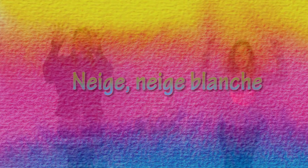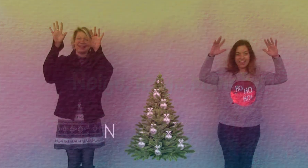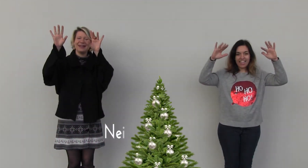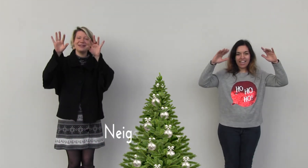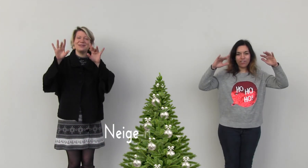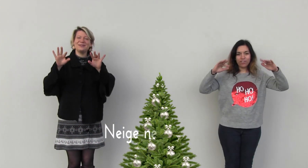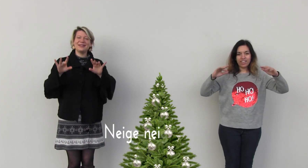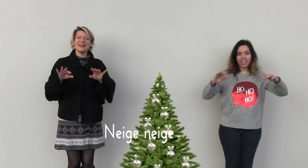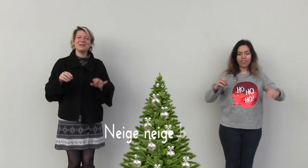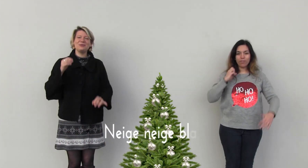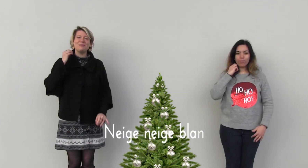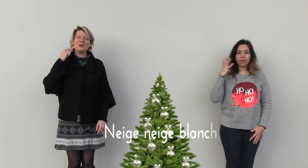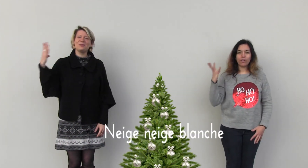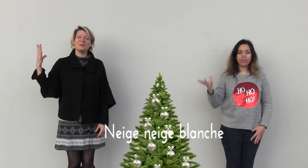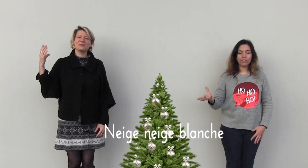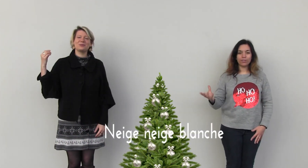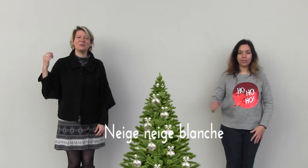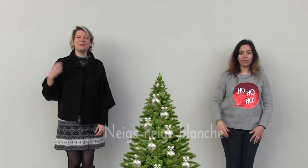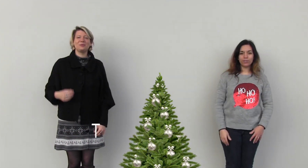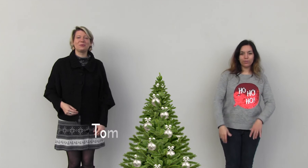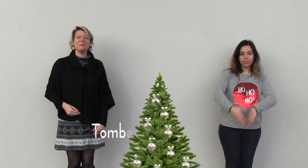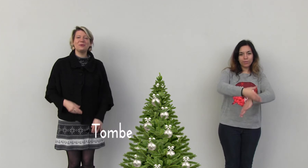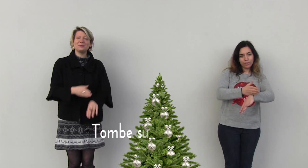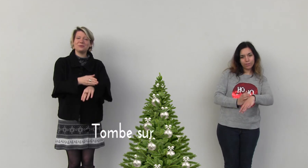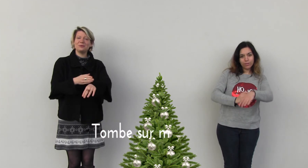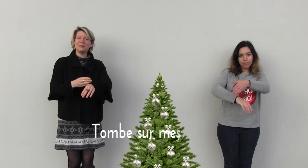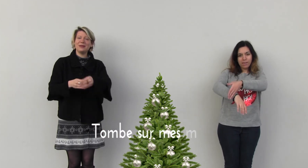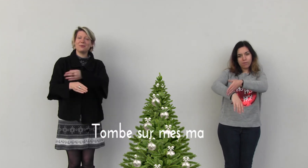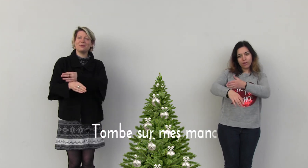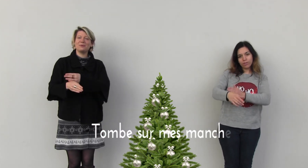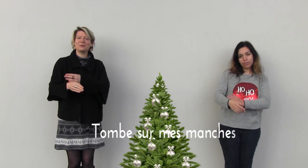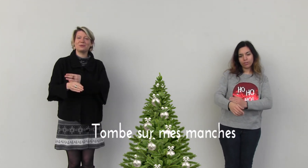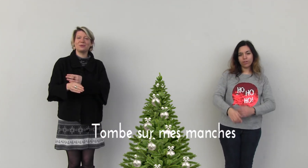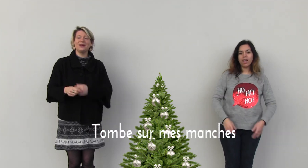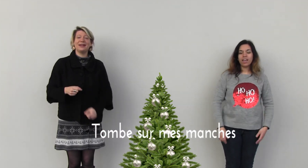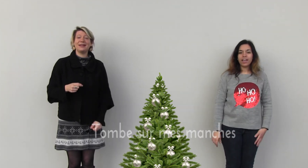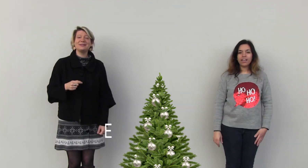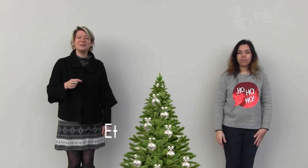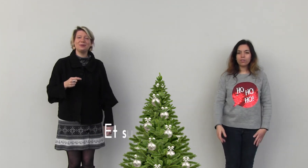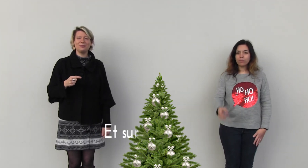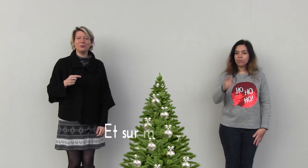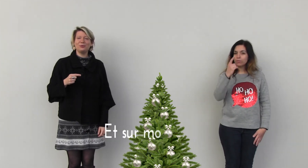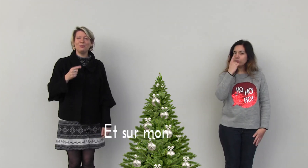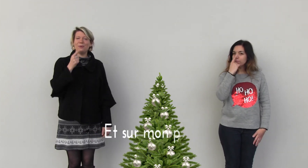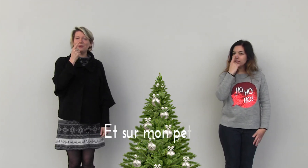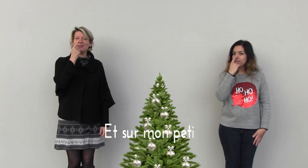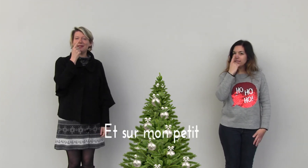Neige, neige blanche Tombe sur mes manches Et sur mon tout petit